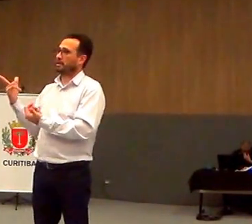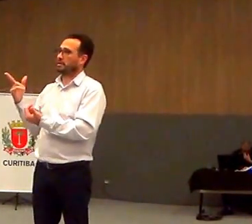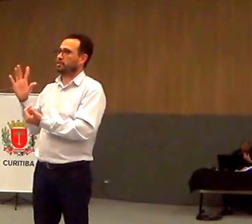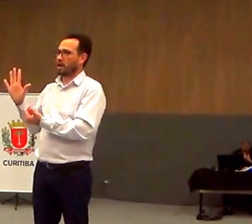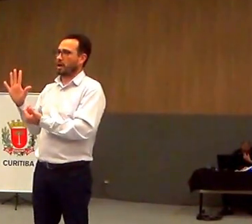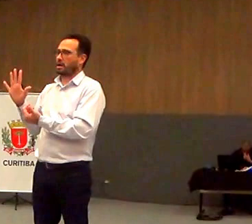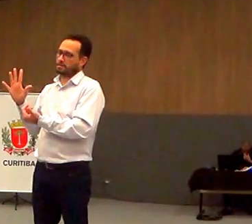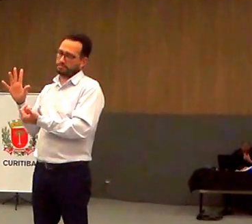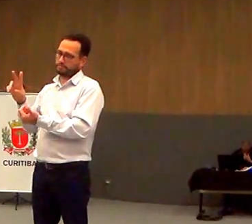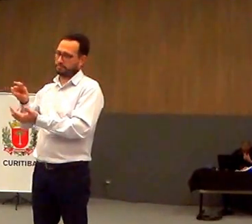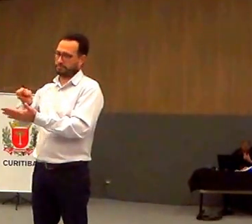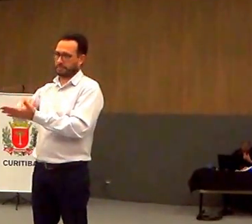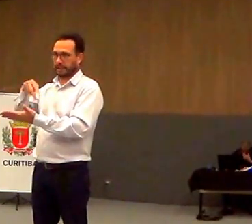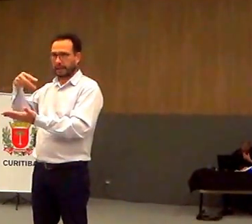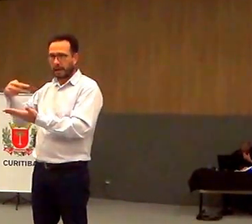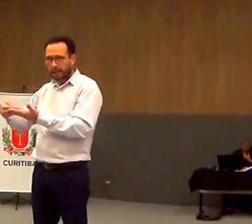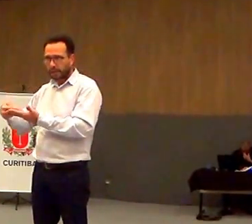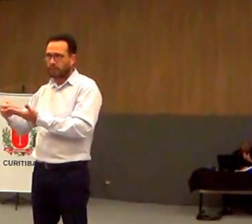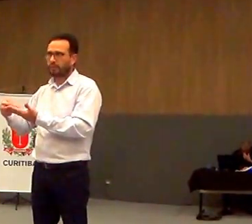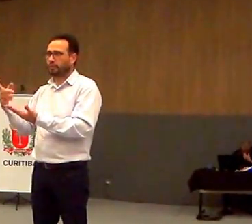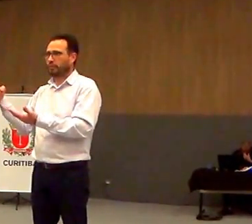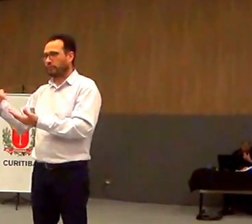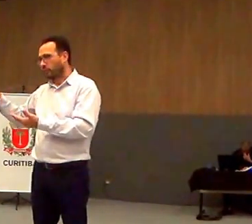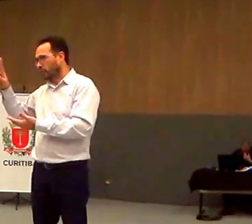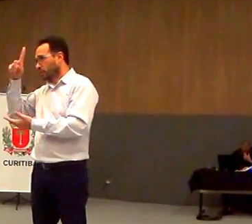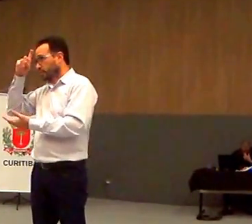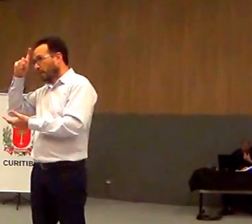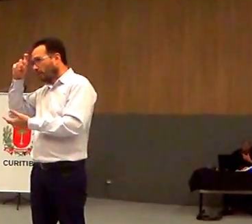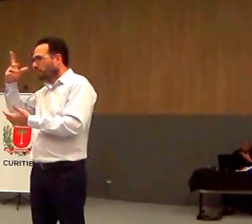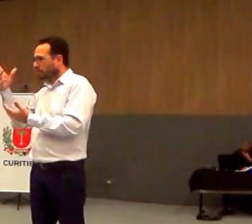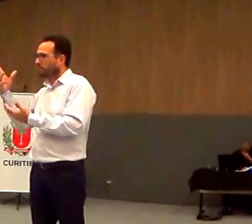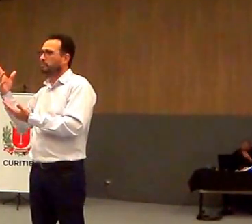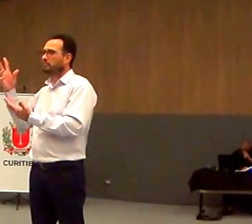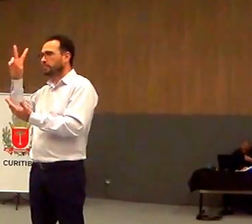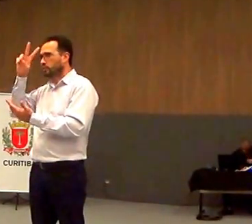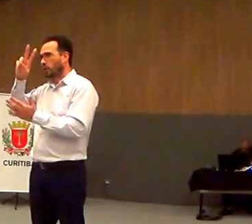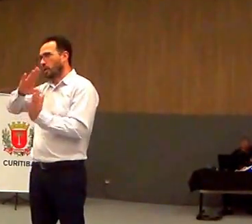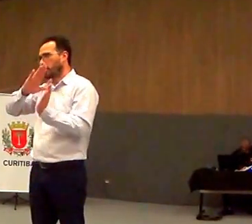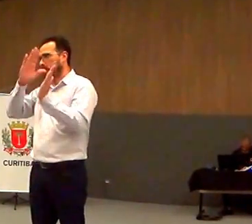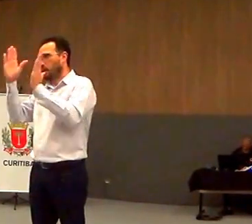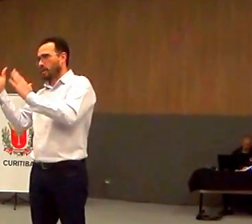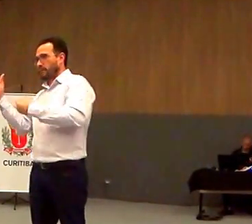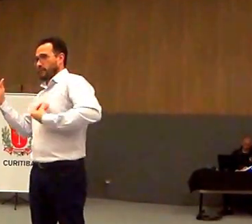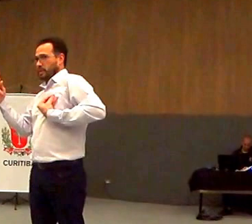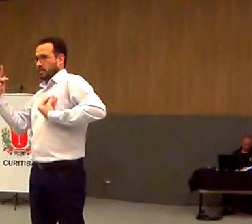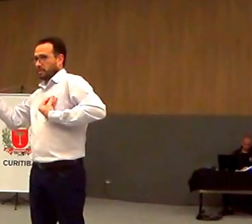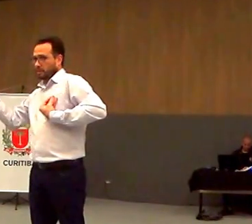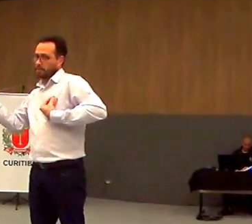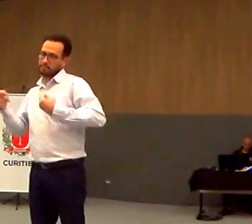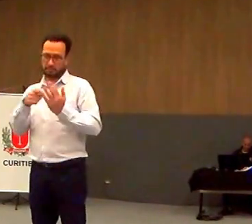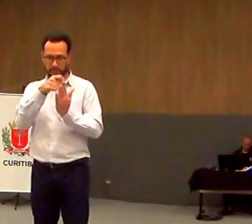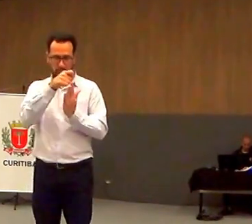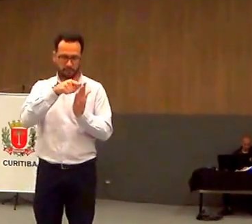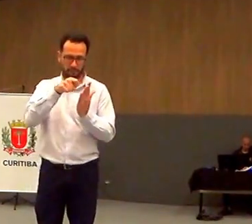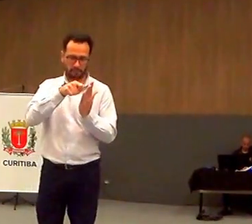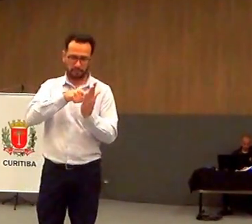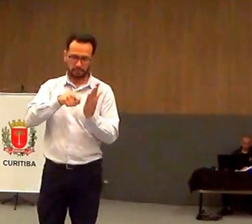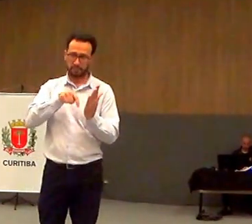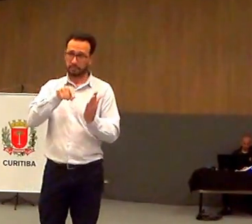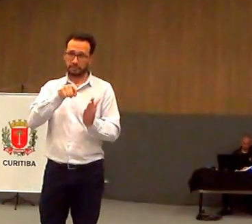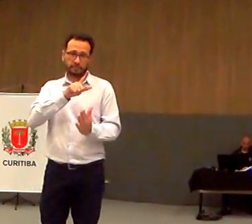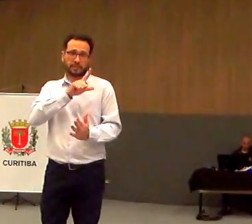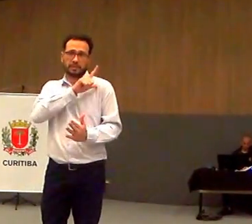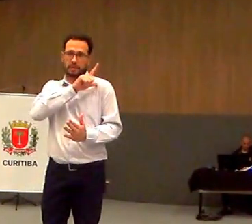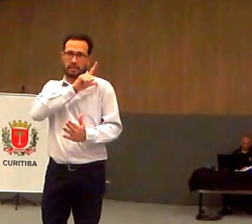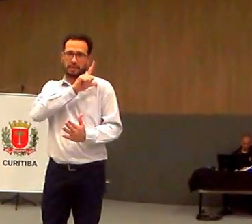queda naquele mês, se ele foi hospitalizado, então com isso se tem um histórico da vida daquele idoso. E uma vez por mês, esses líderes, eles